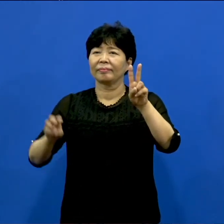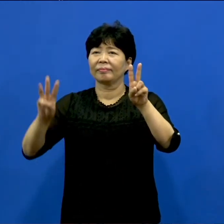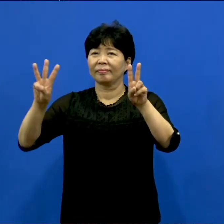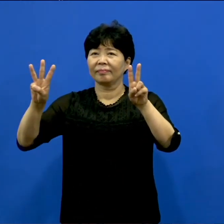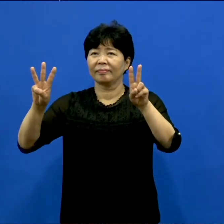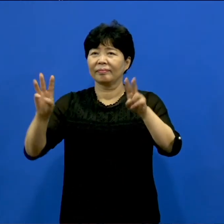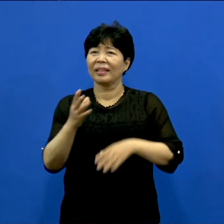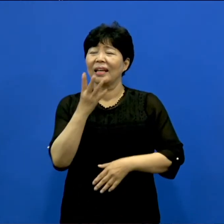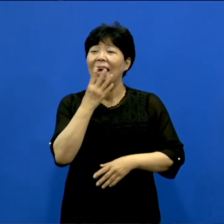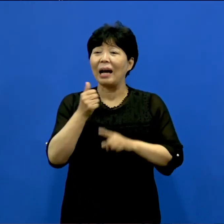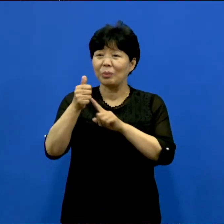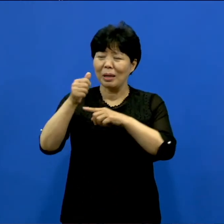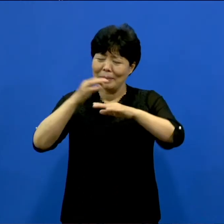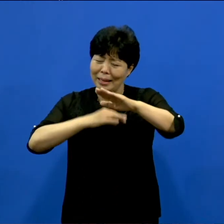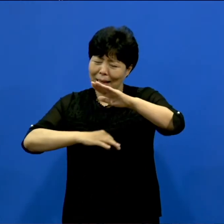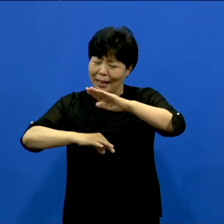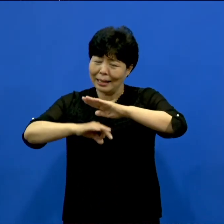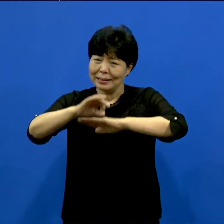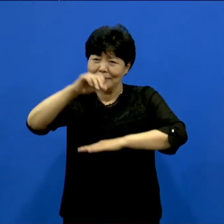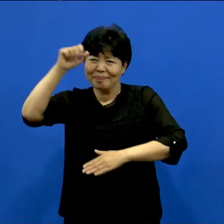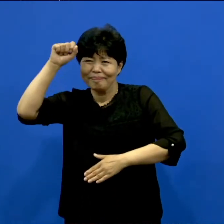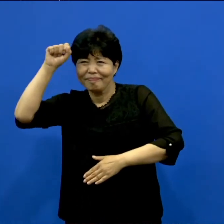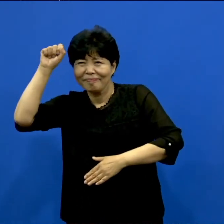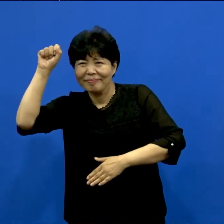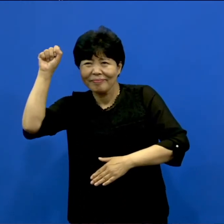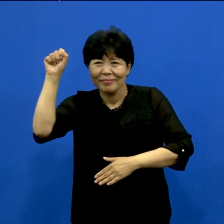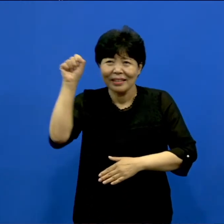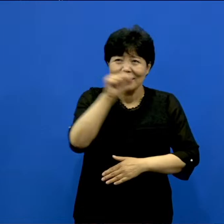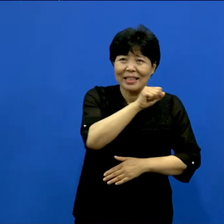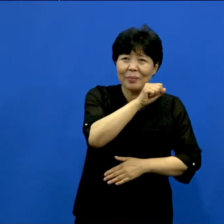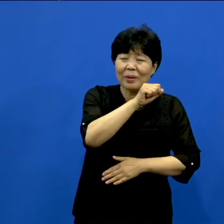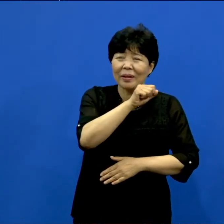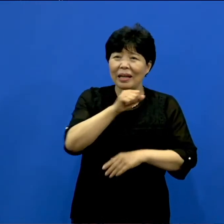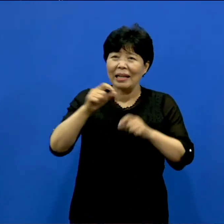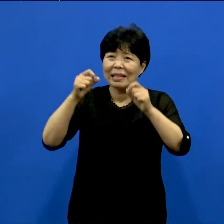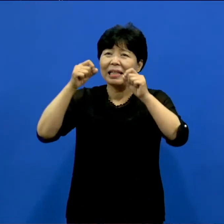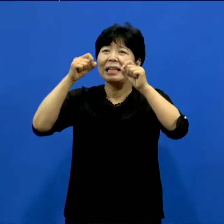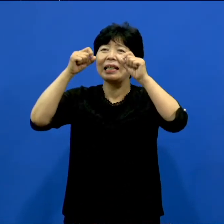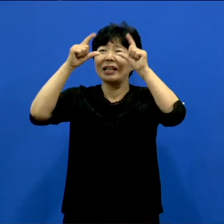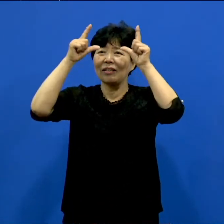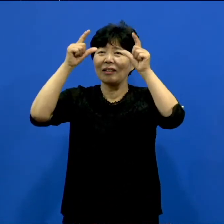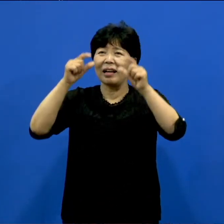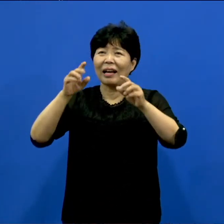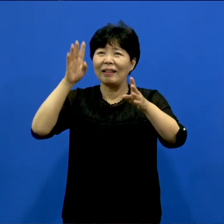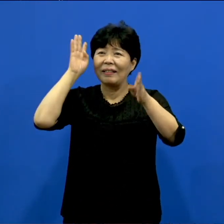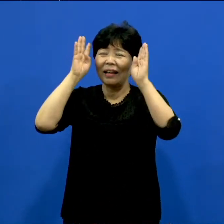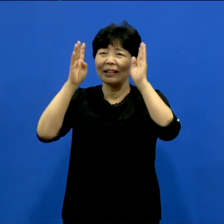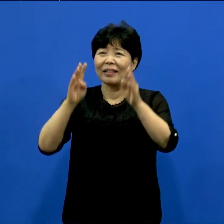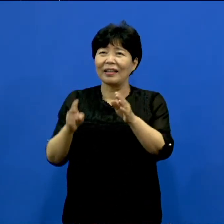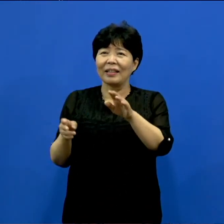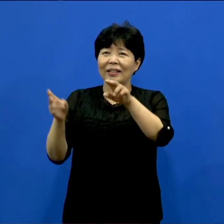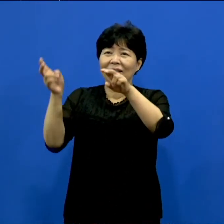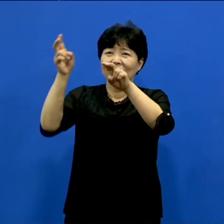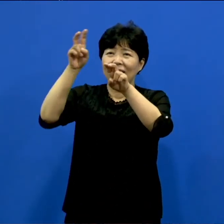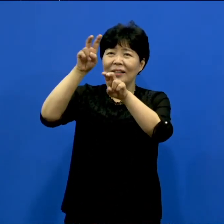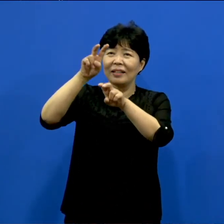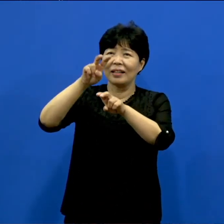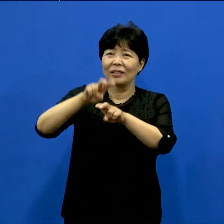아침에 일찍이 일어나 나귀 안장을 쥐고 두 종과 그의 아들 이삭을 데리고 번제해서 그렇게 하는 거예요.